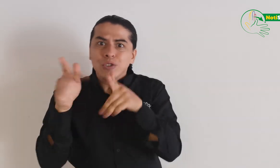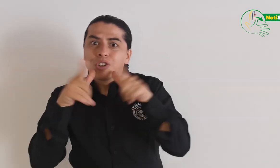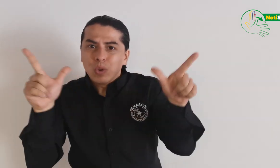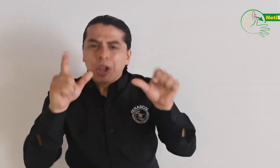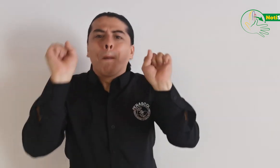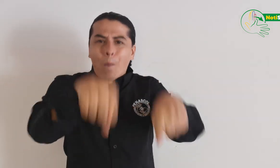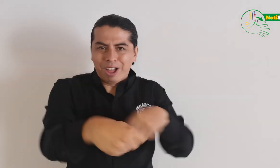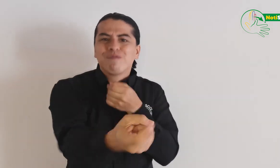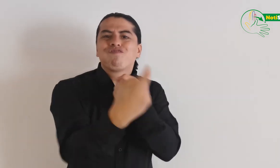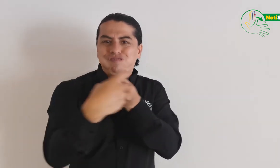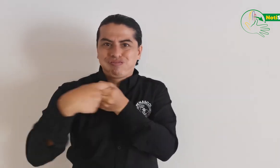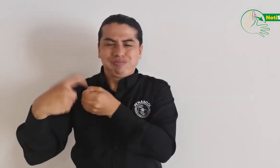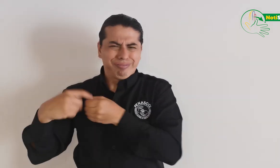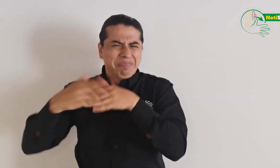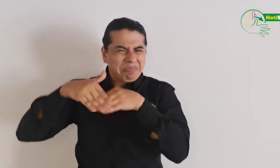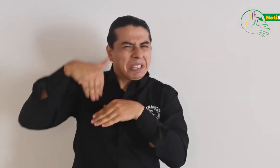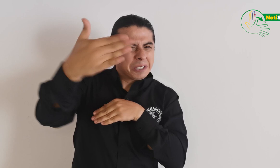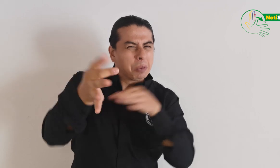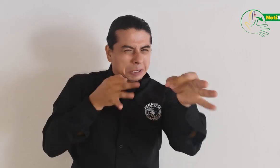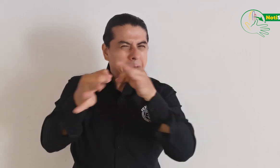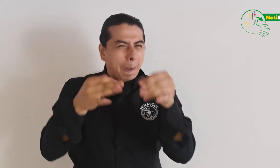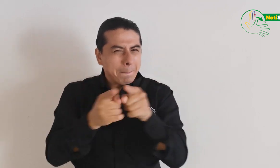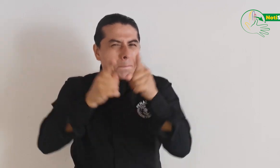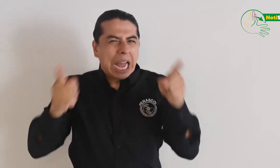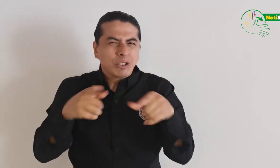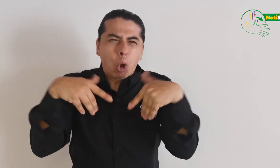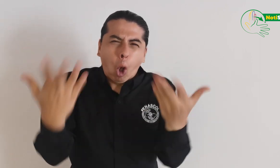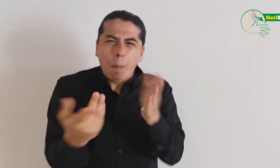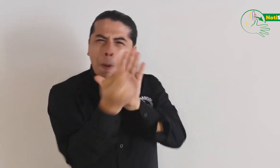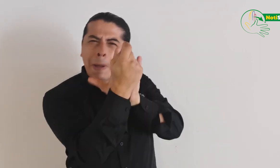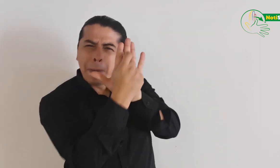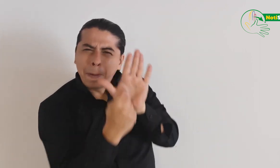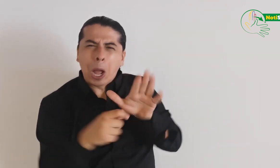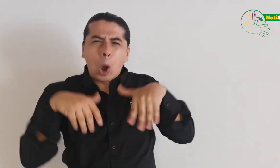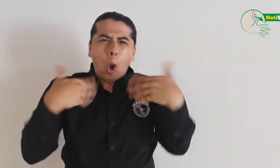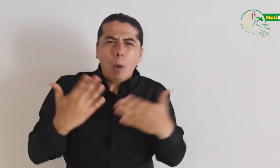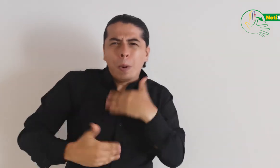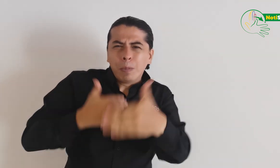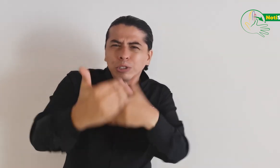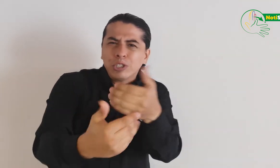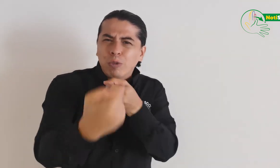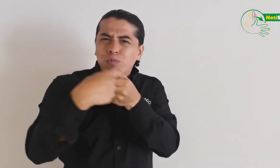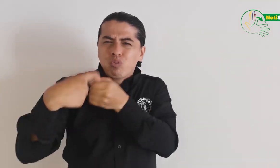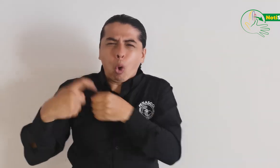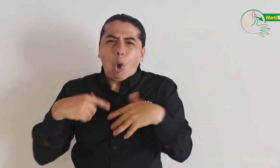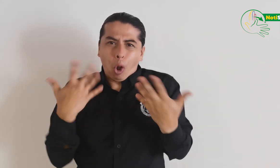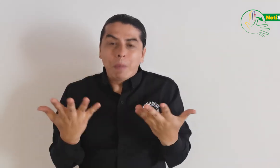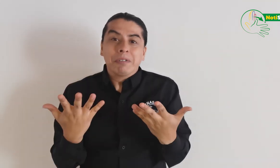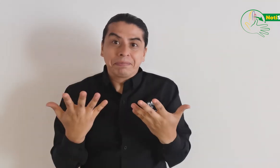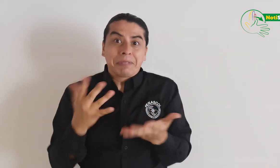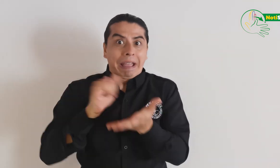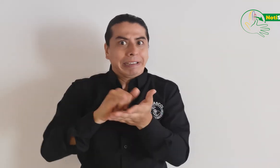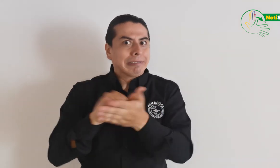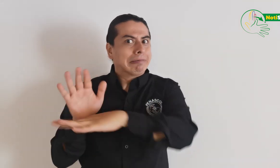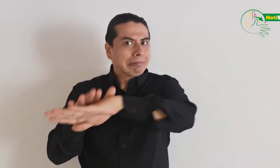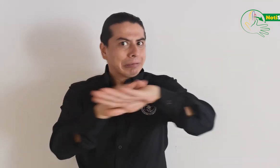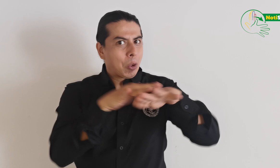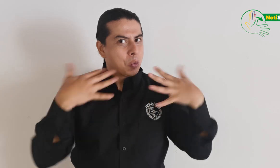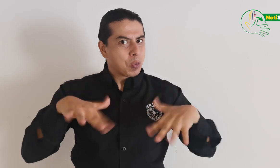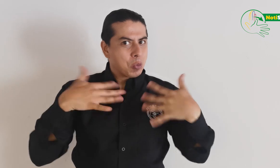alguna asociación, miembro de la federación, pero que pues más adelante les daremos más información y los requisitos para que puedan participar. Es una